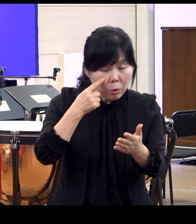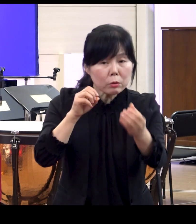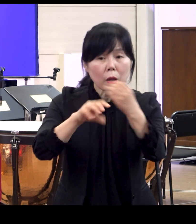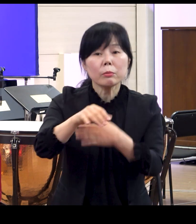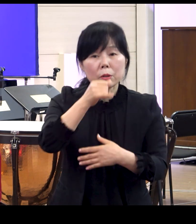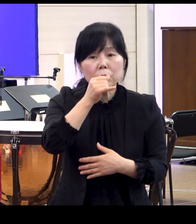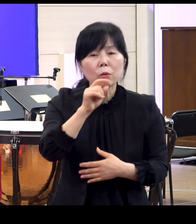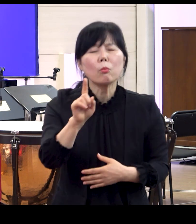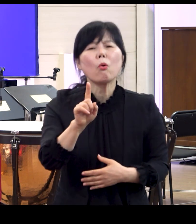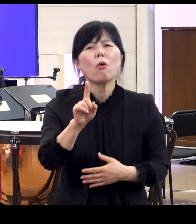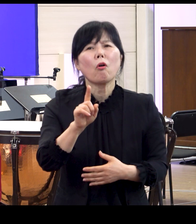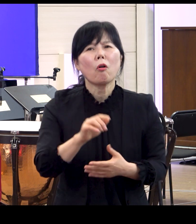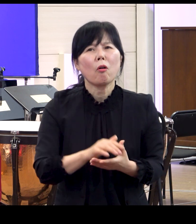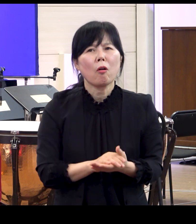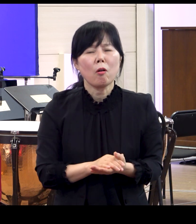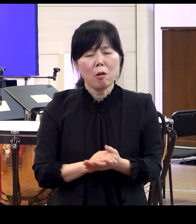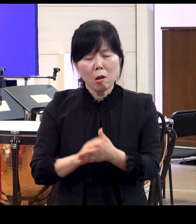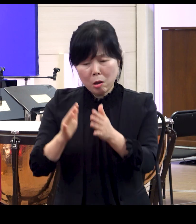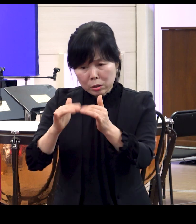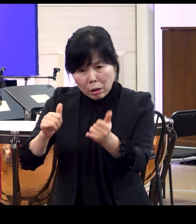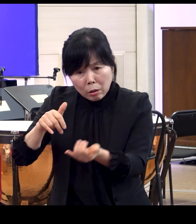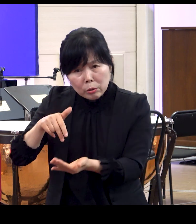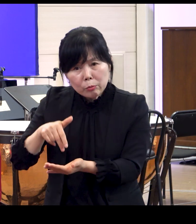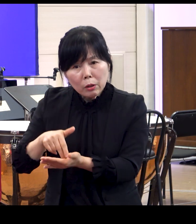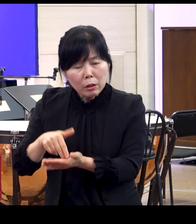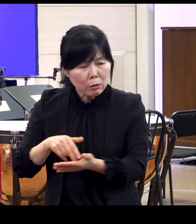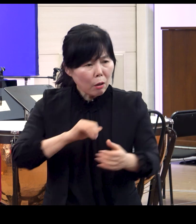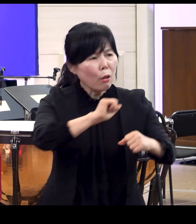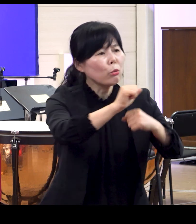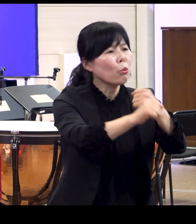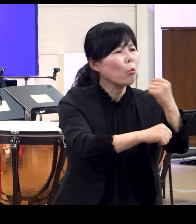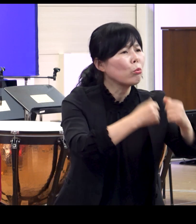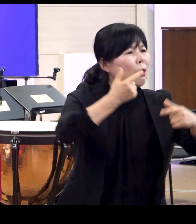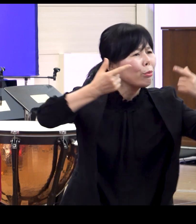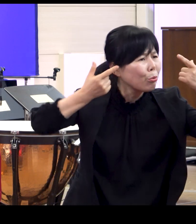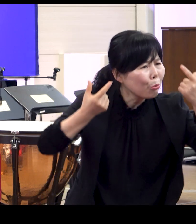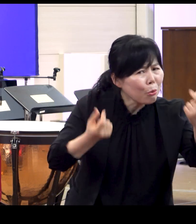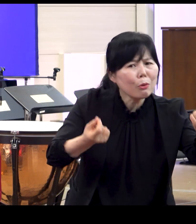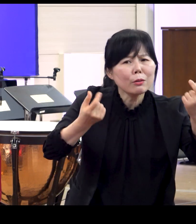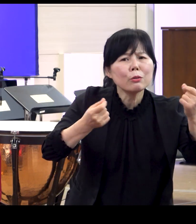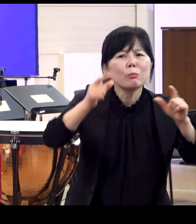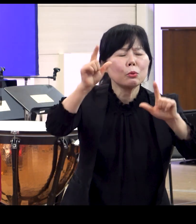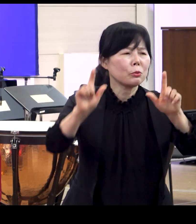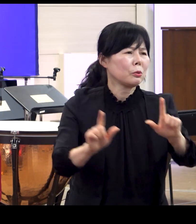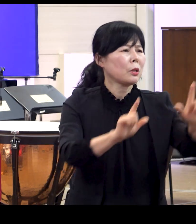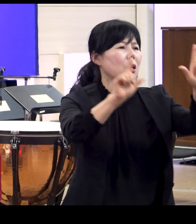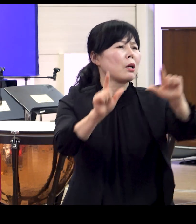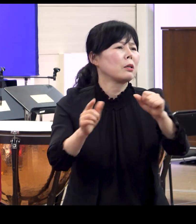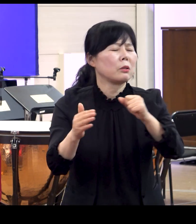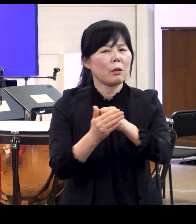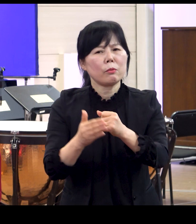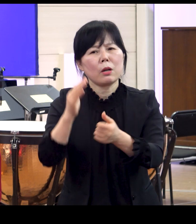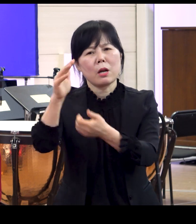나오지만, 그건 딱 한 가지 때문이에요. 뭐냐? 인간이 동물이 되었기 때문에.